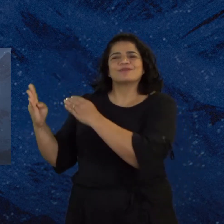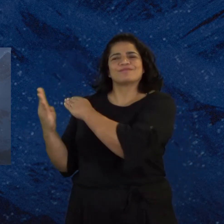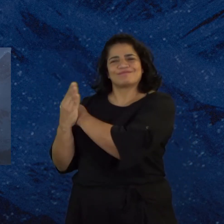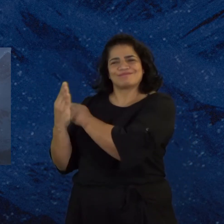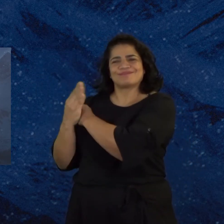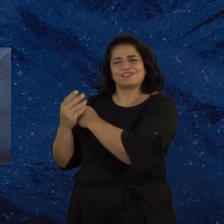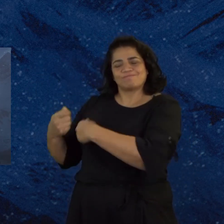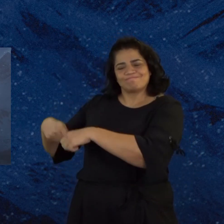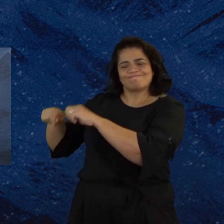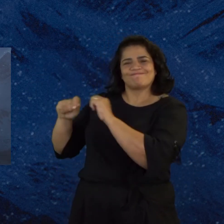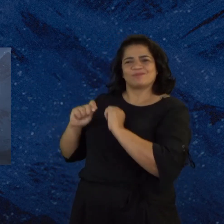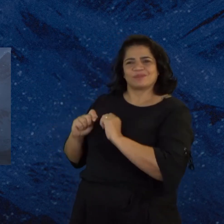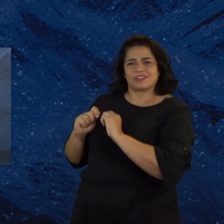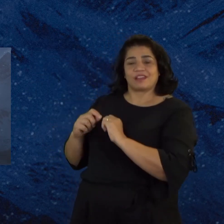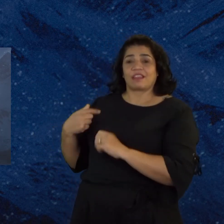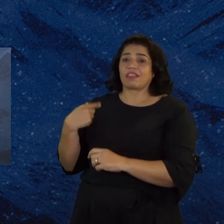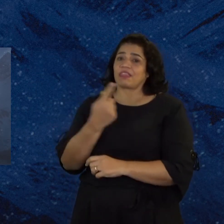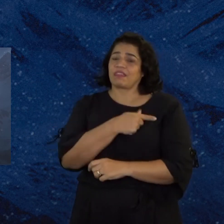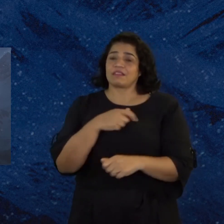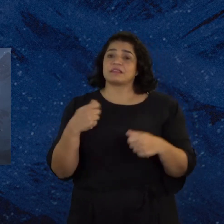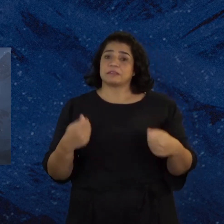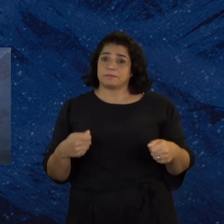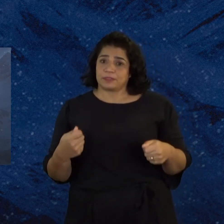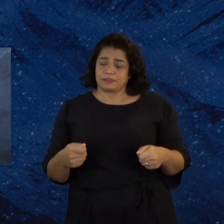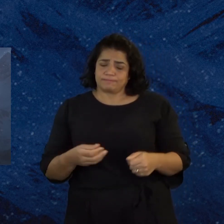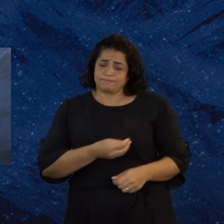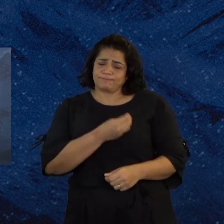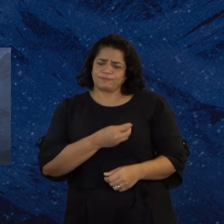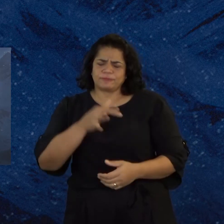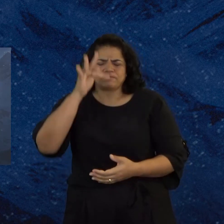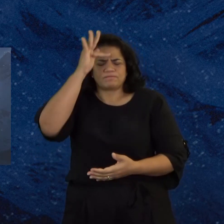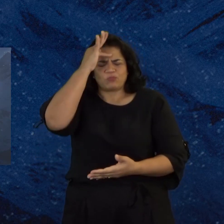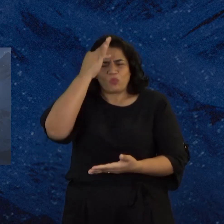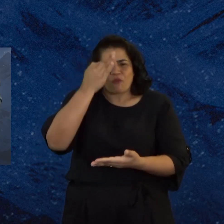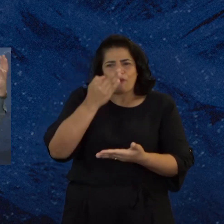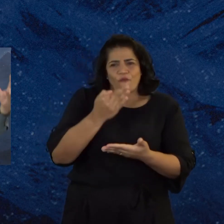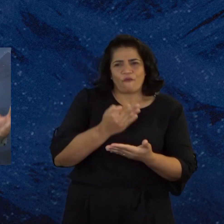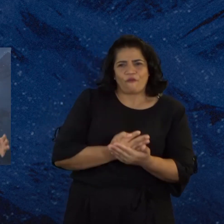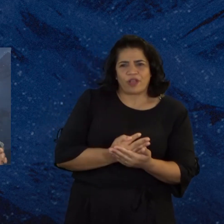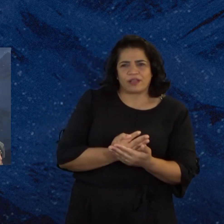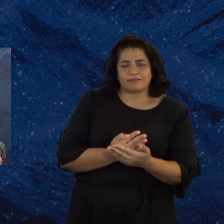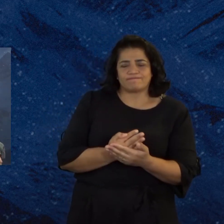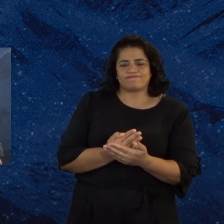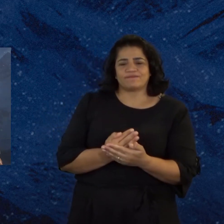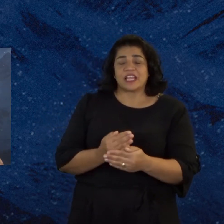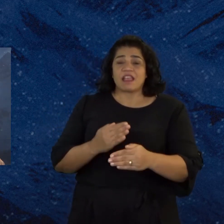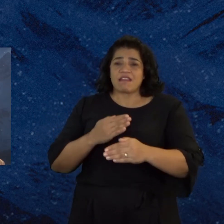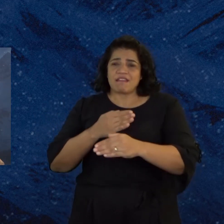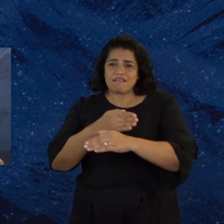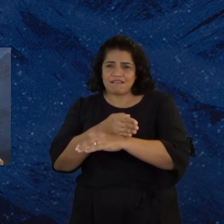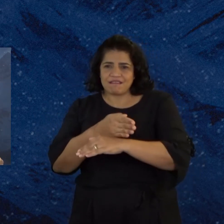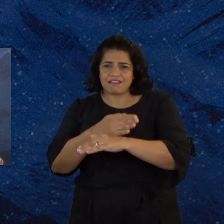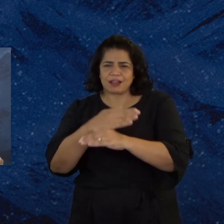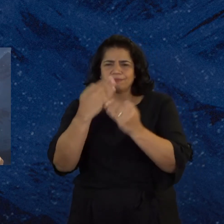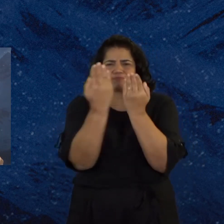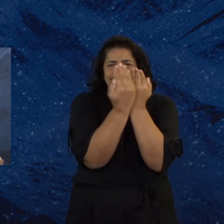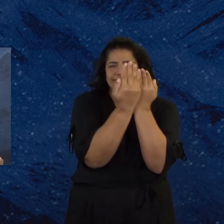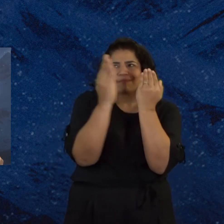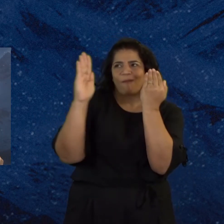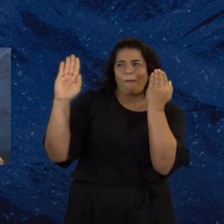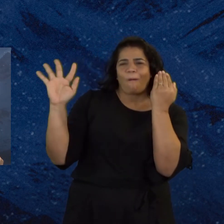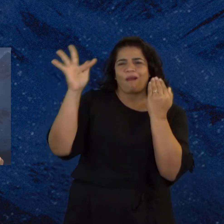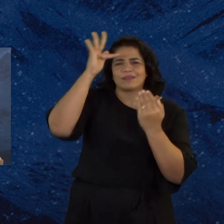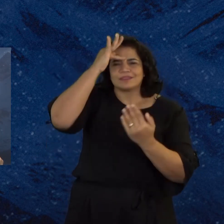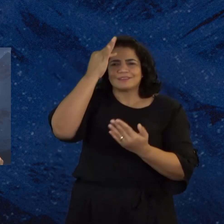aquilo que vemos. Temos que passar pelo portal da fé e aí nós vamos entrar numa outra dimensão. Nós vamos entrar numa dimensão